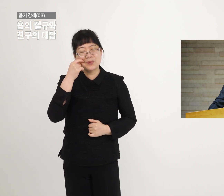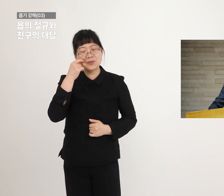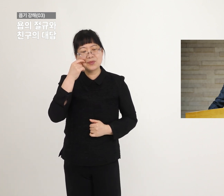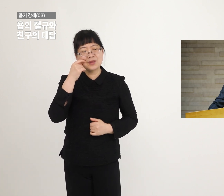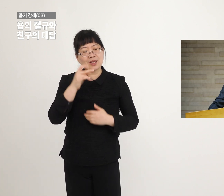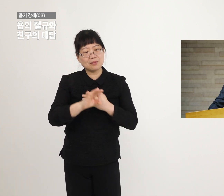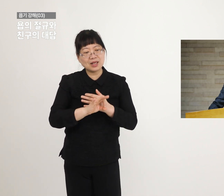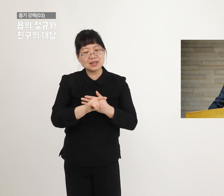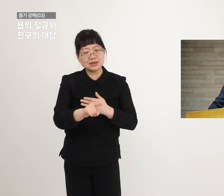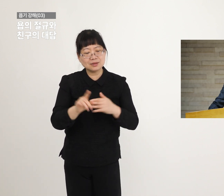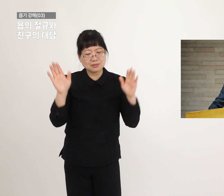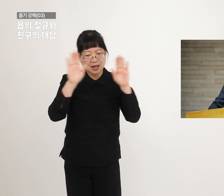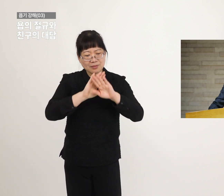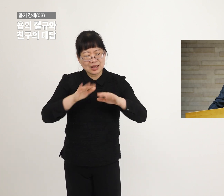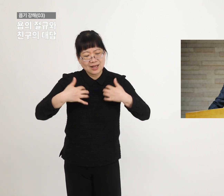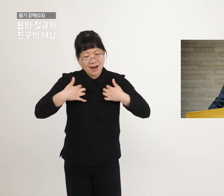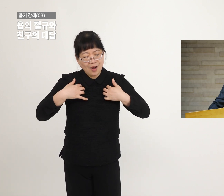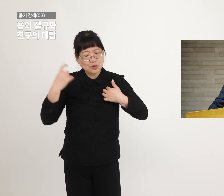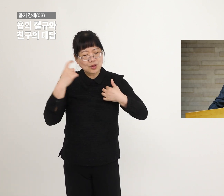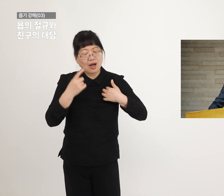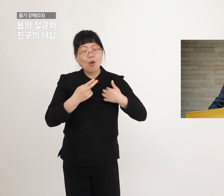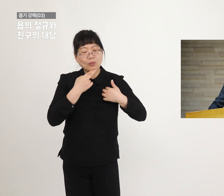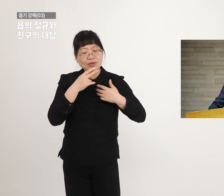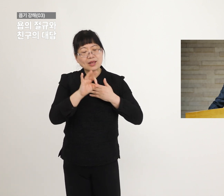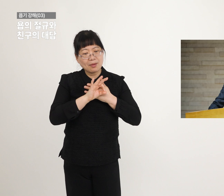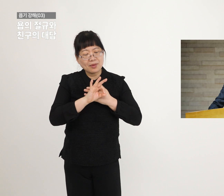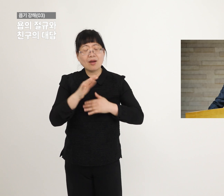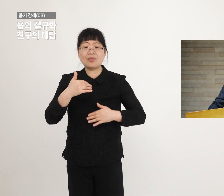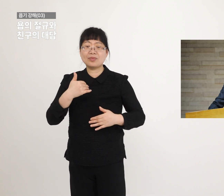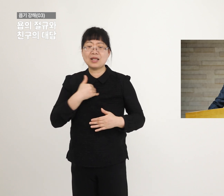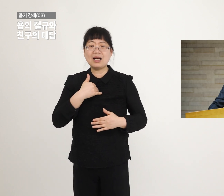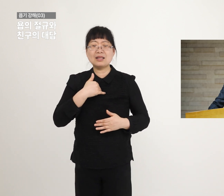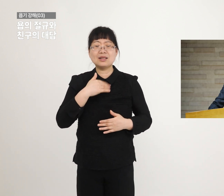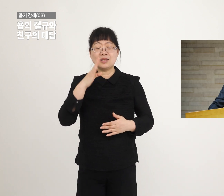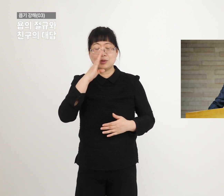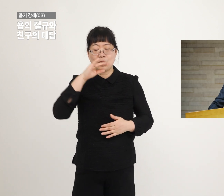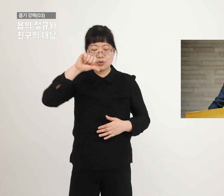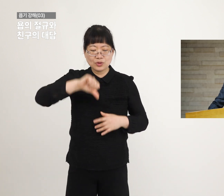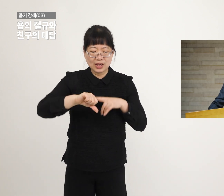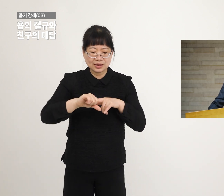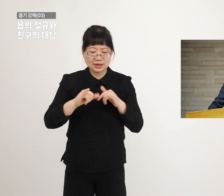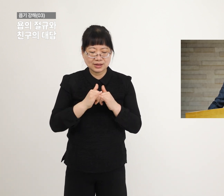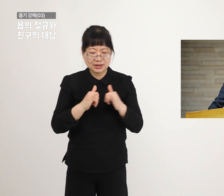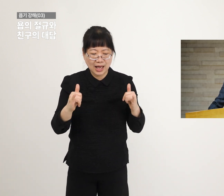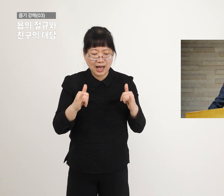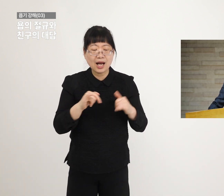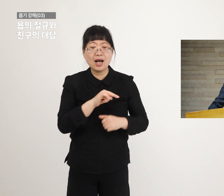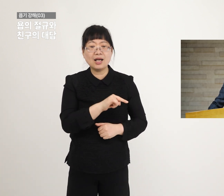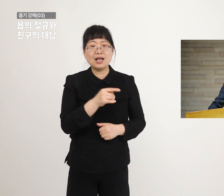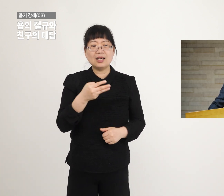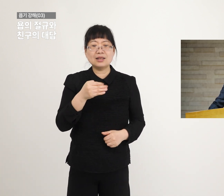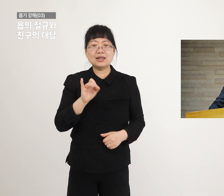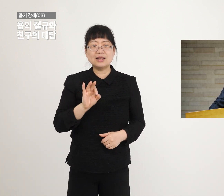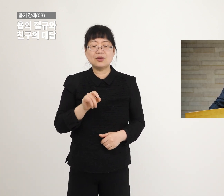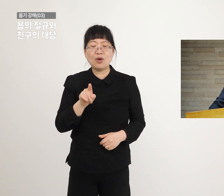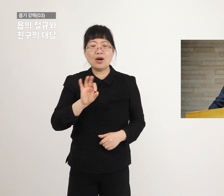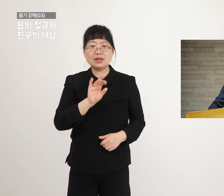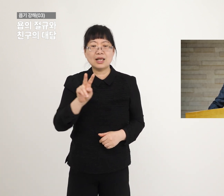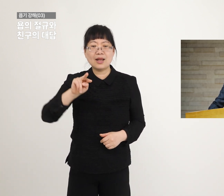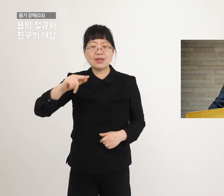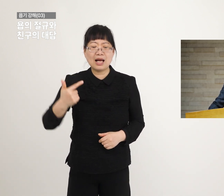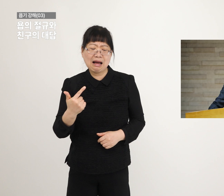맘에 즐거운 소리가 나지 않았더라면 나를 저주하는 자들 곧 리워